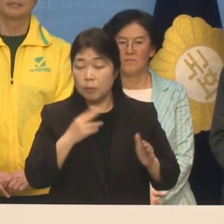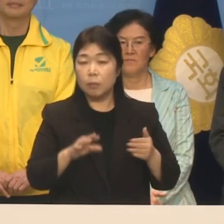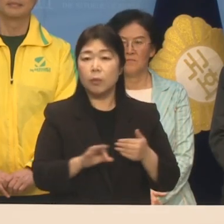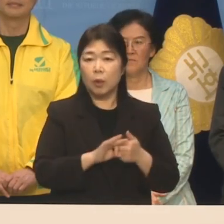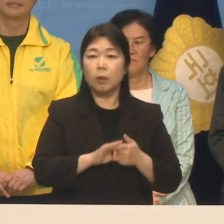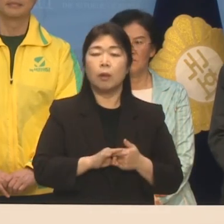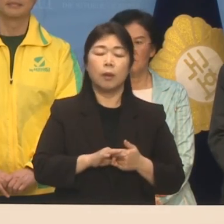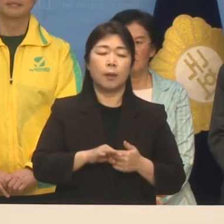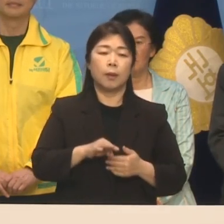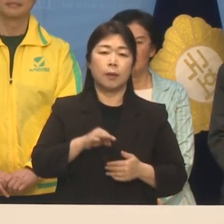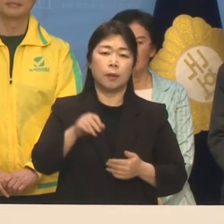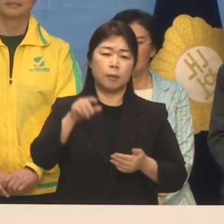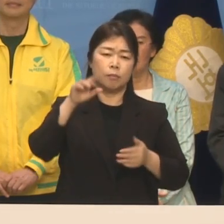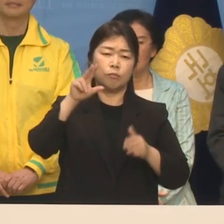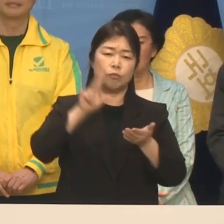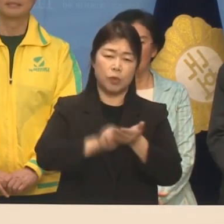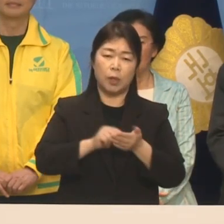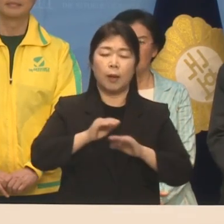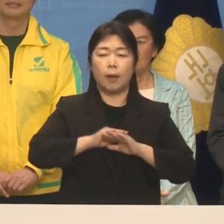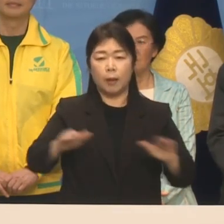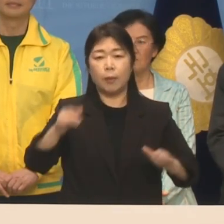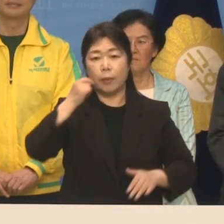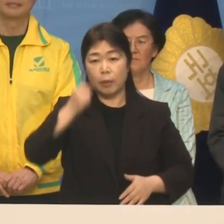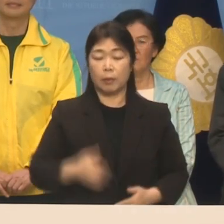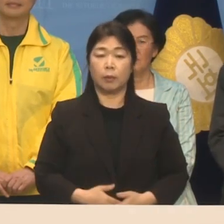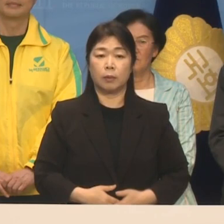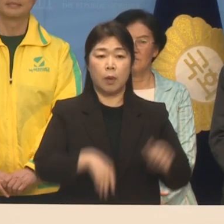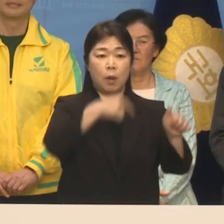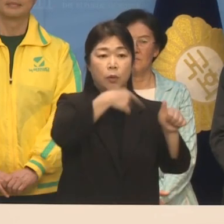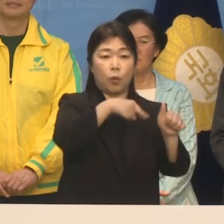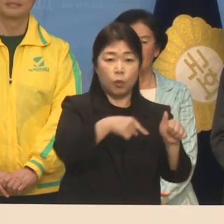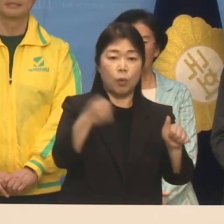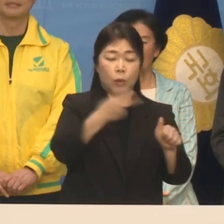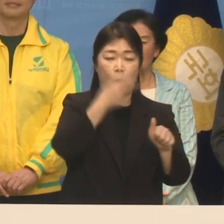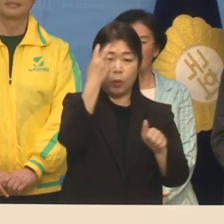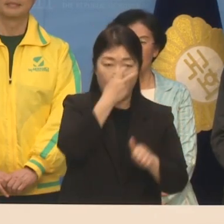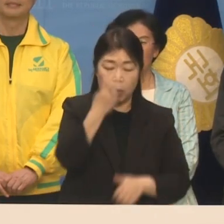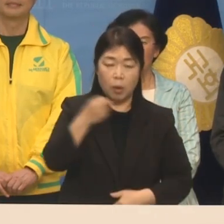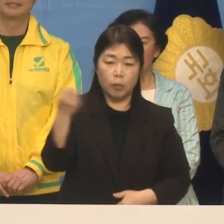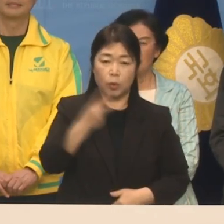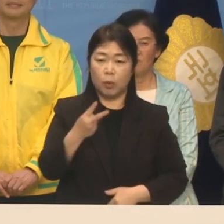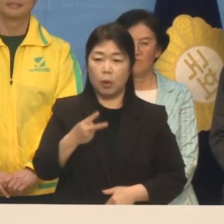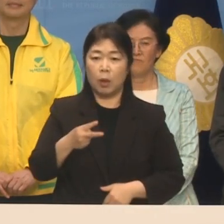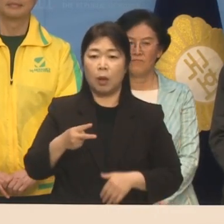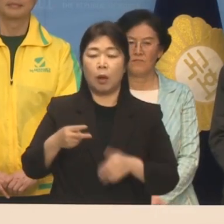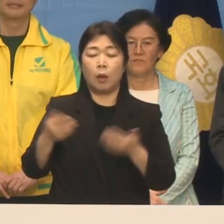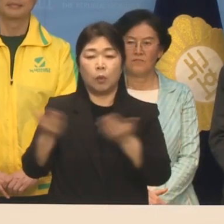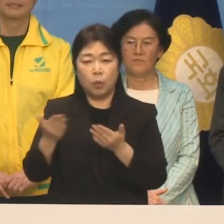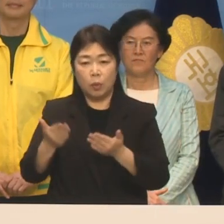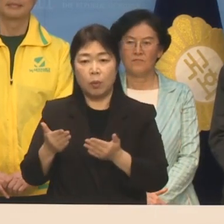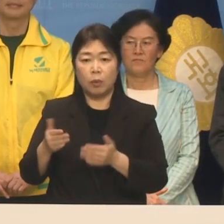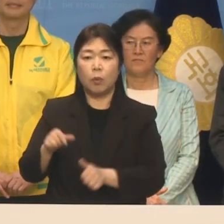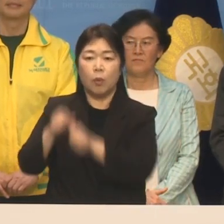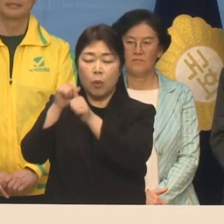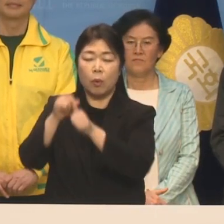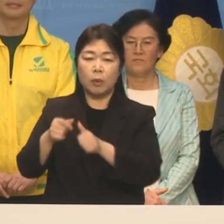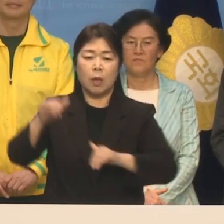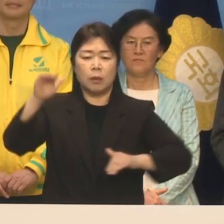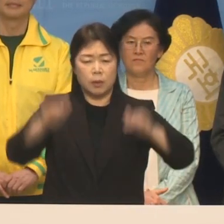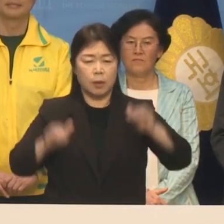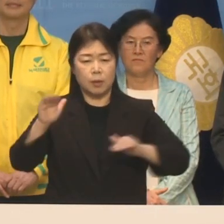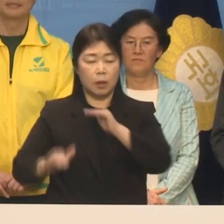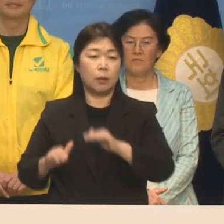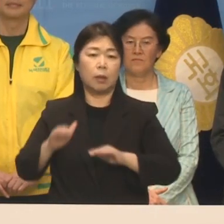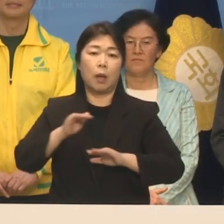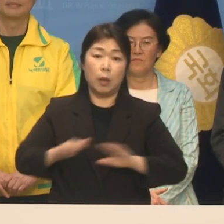얘기하는 교육 격차 해소, 돌봄 격차 해소, 노동과 고용에서의 격차 해소라고 하는 것이 성평등 정의를